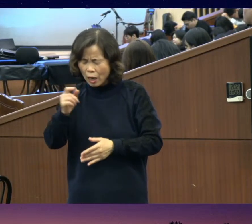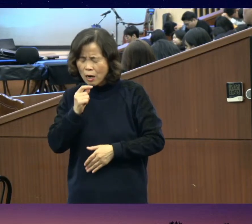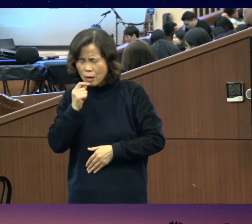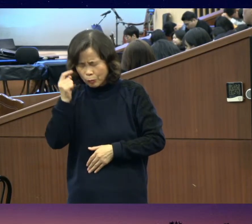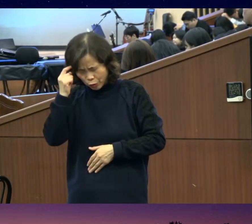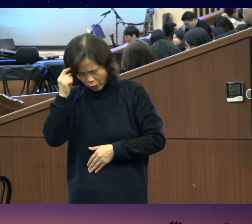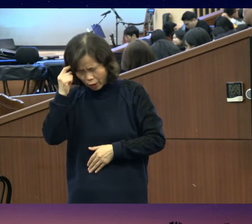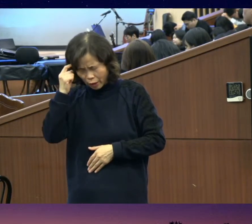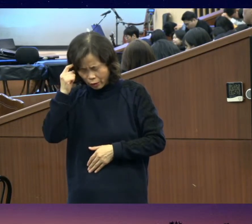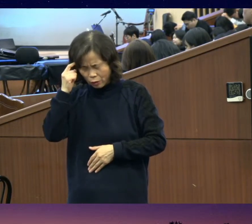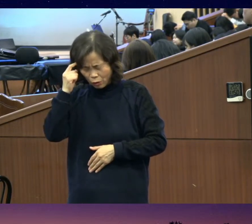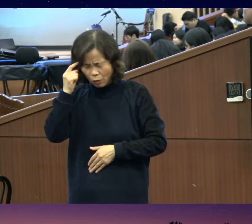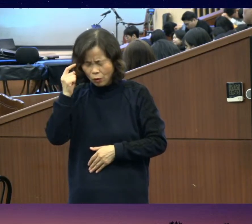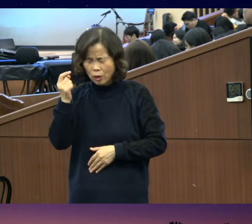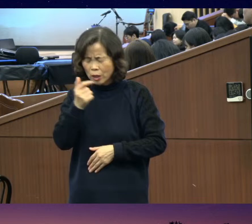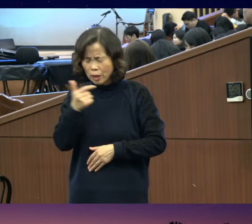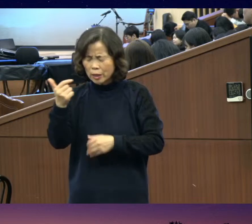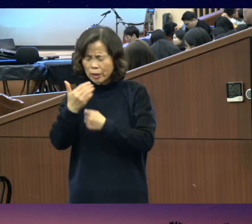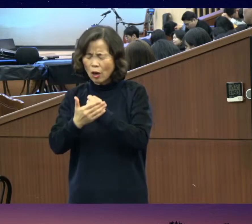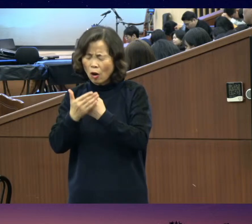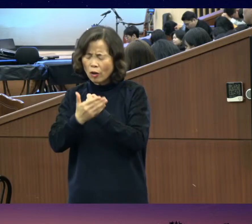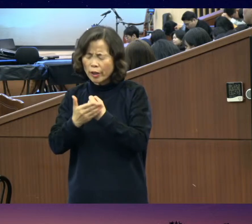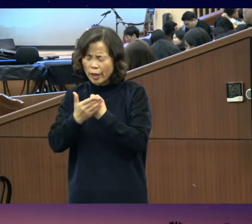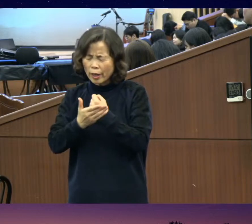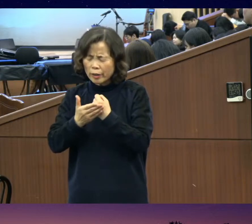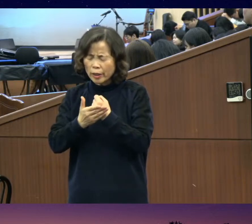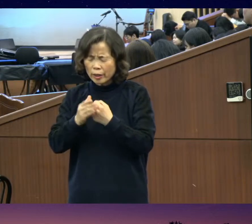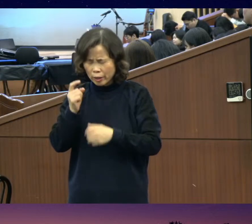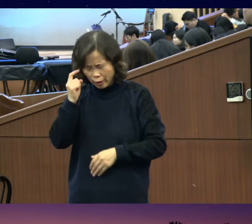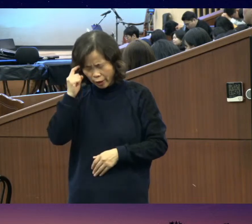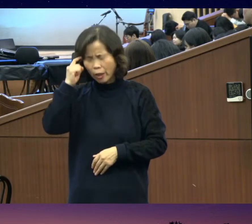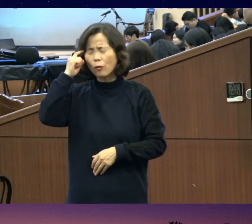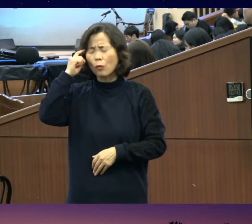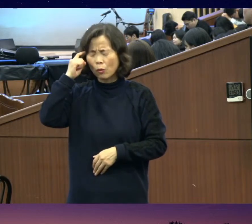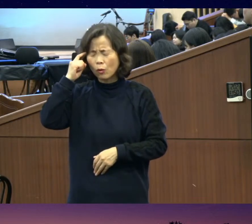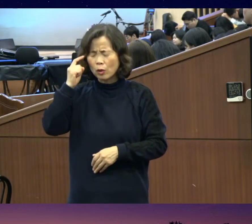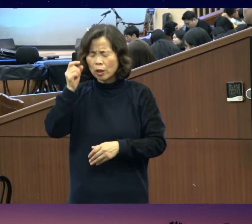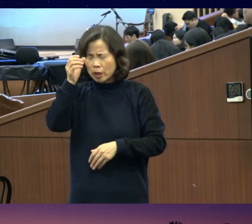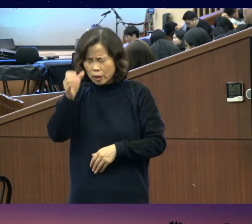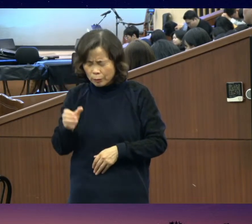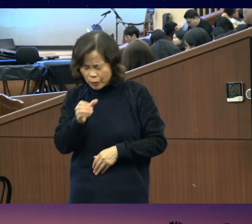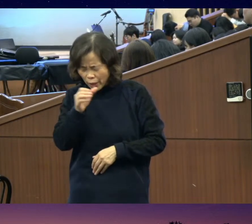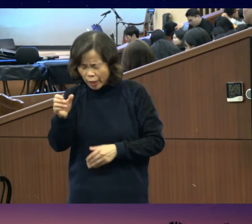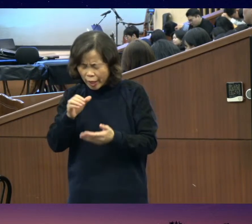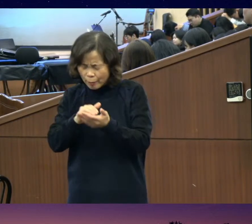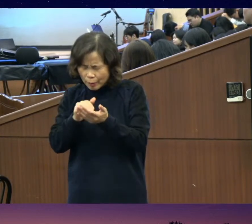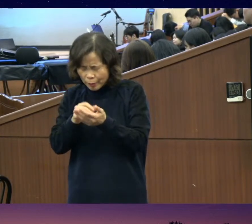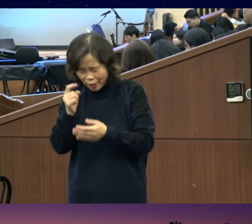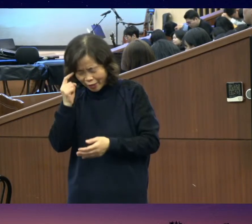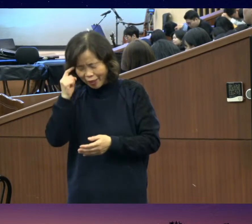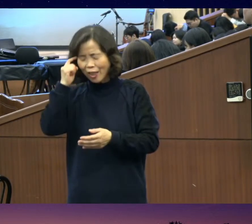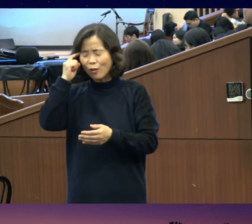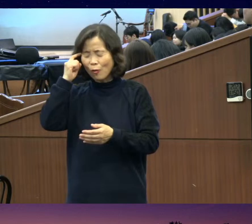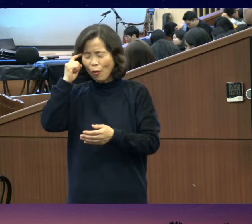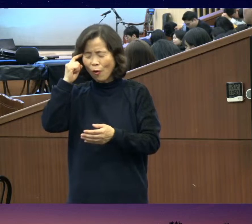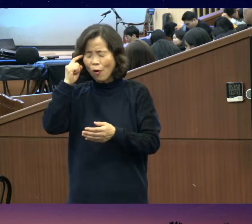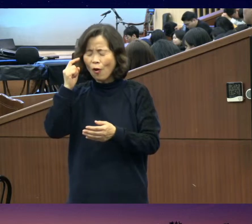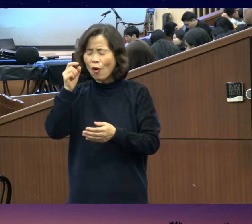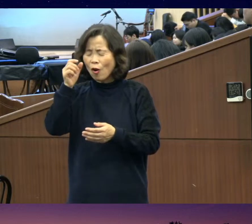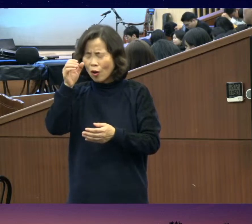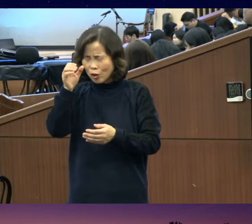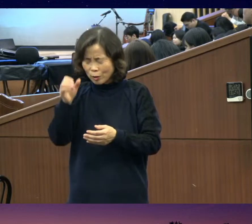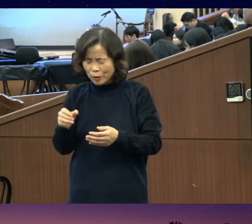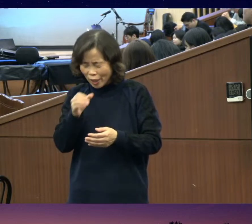십자가를 통한 그 큰 은혜 안으로 우리를 초대해 주시옵시고 십자가의 비밀을 깨닫고 그 십자가의 신비에서